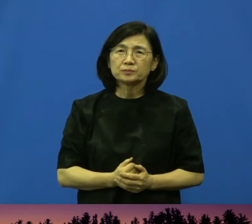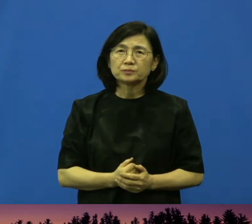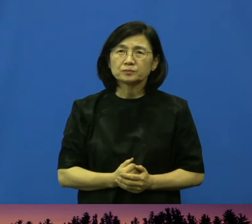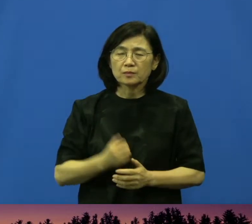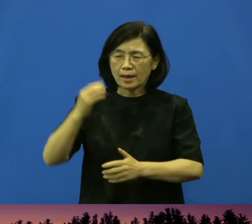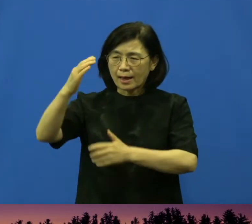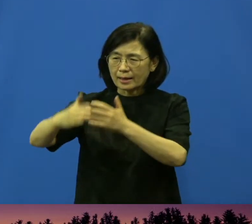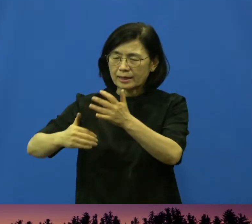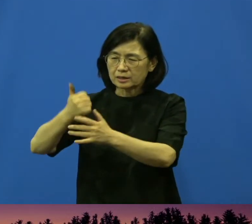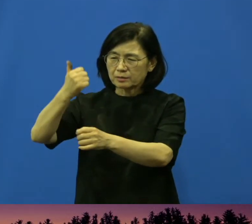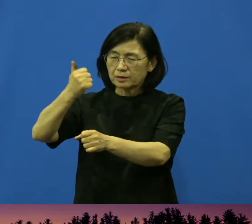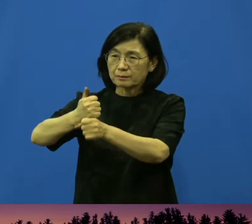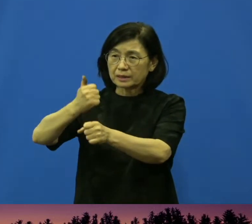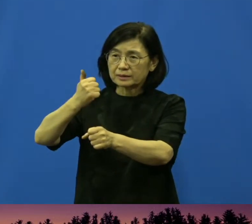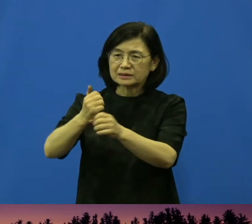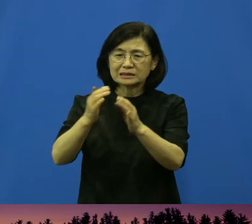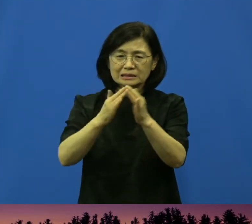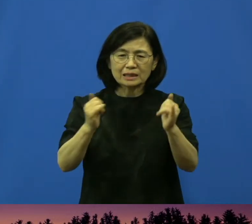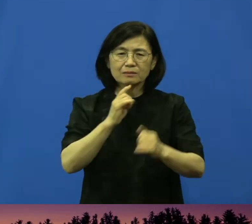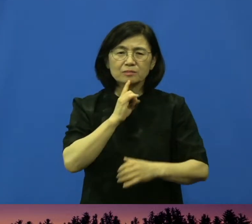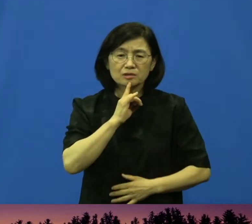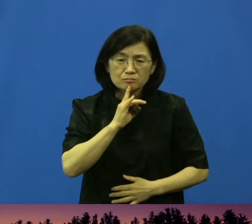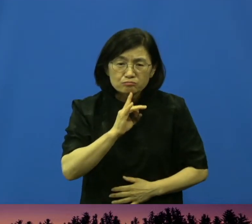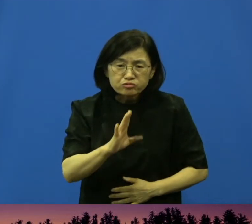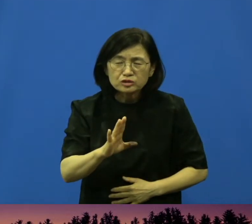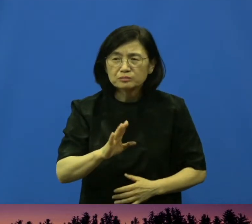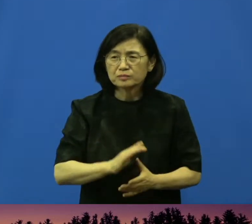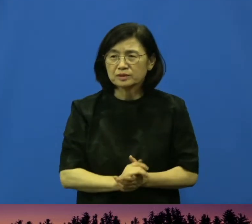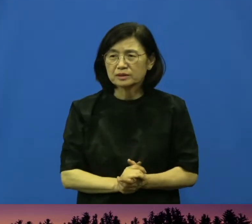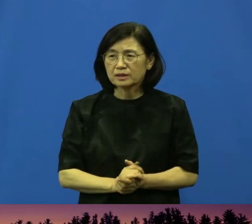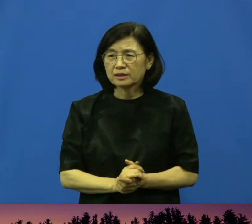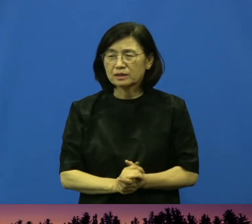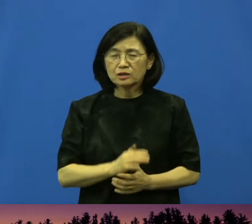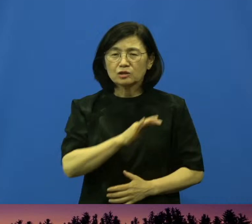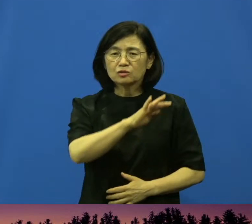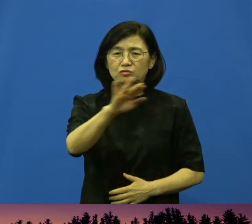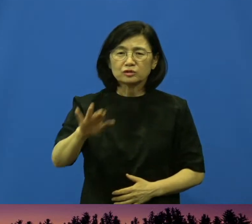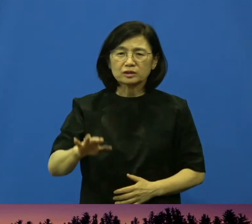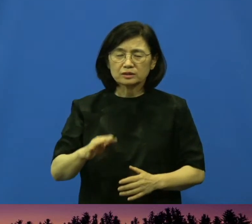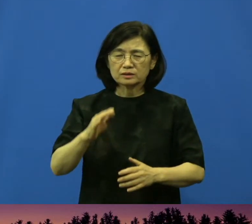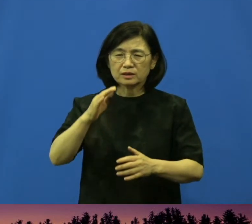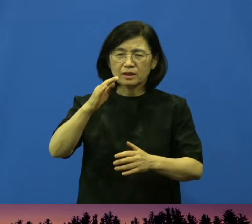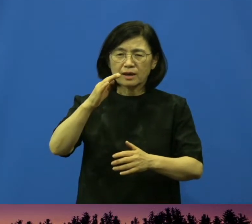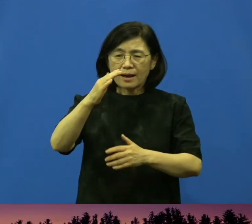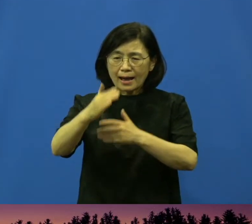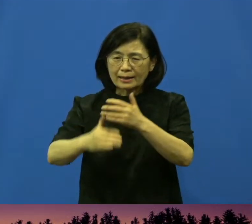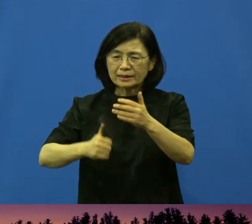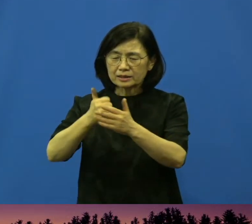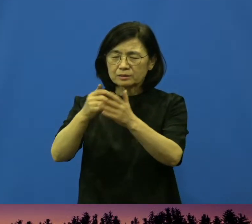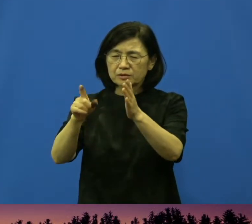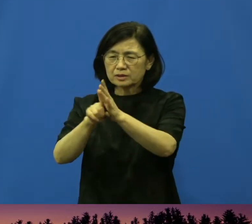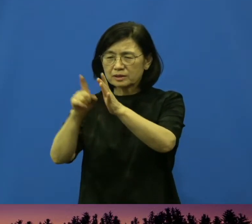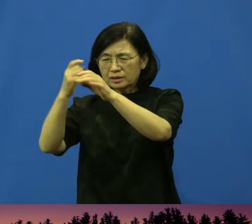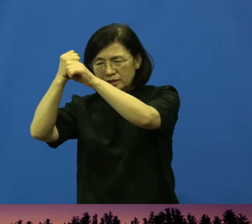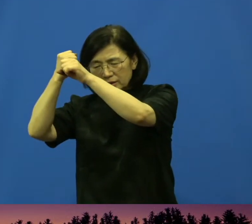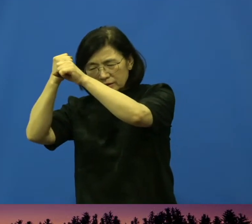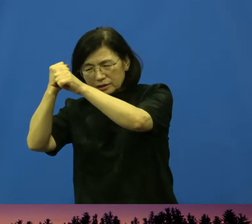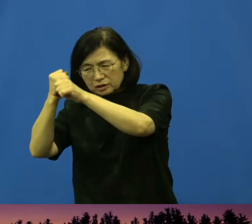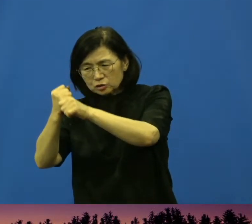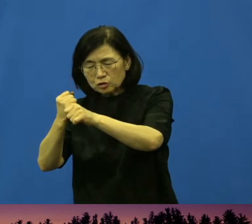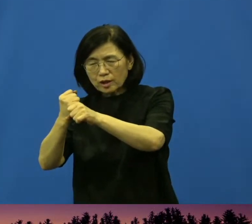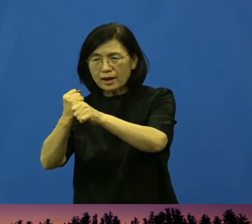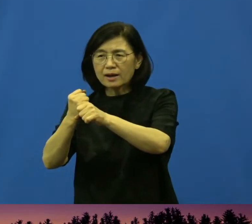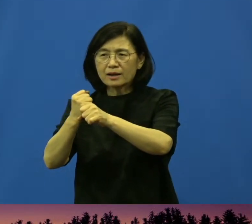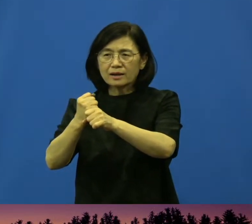피조물이라는 거예요. 우리는 전적으로 무엇인가에 의존된 존재지, 우리 스스로 모든 것을 해결할 수